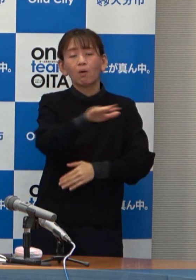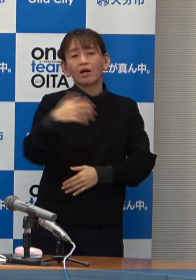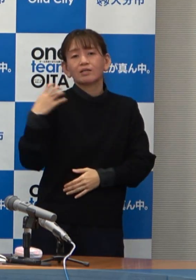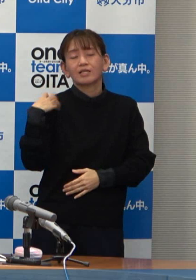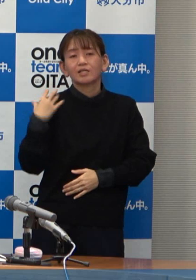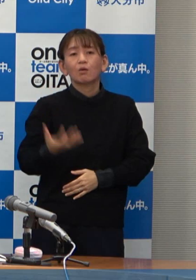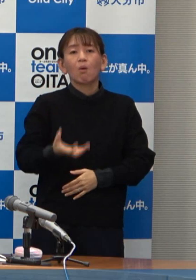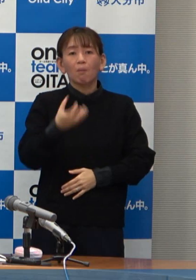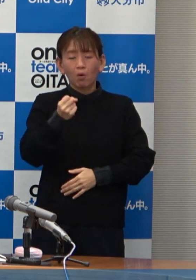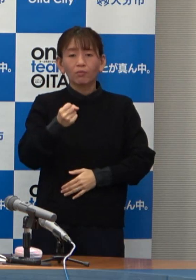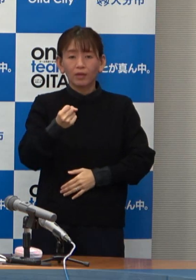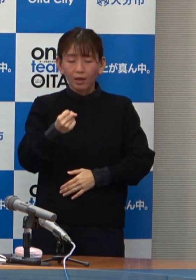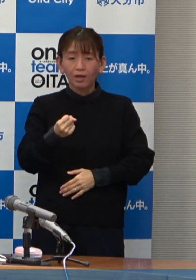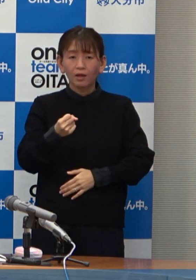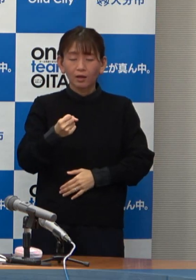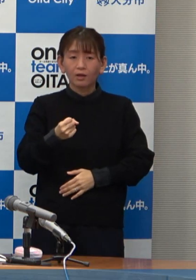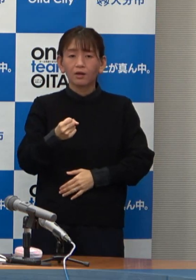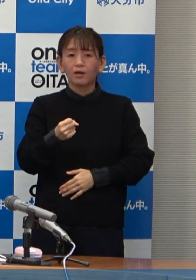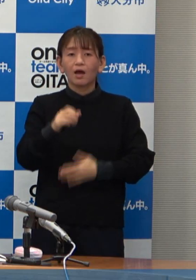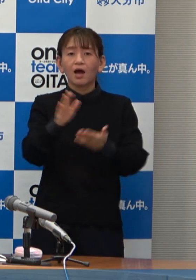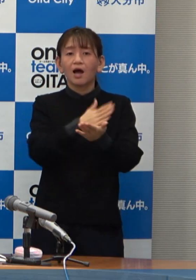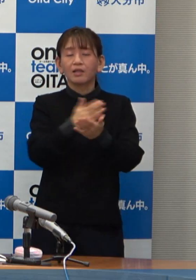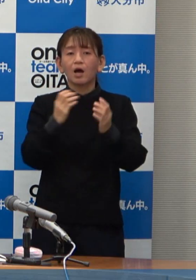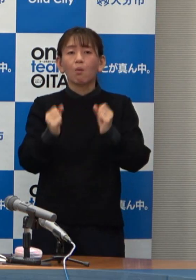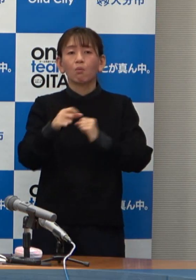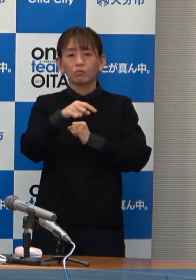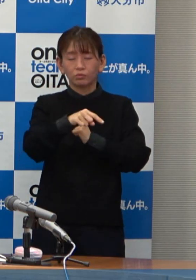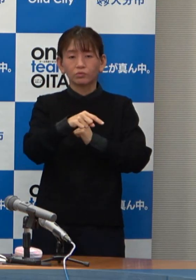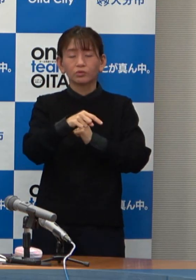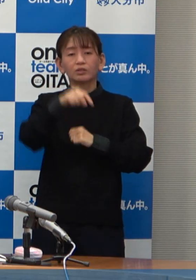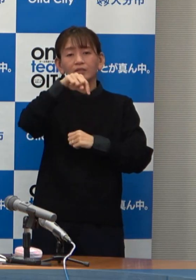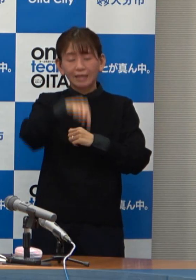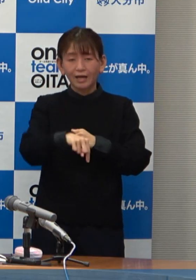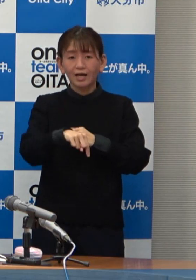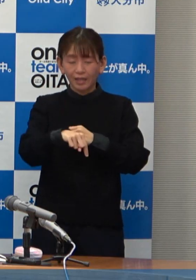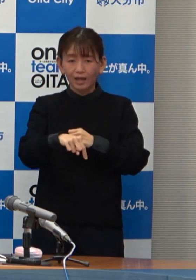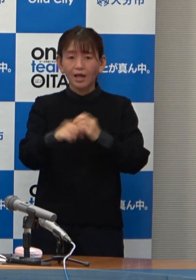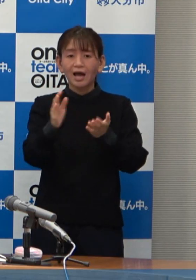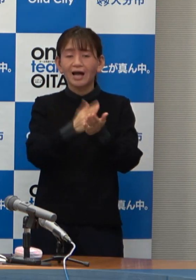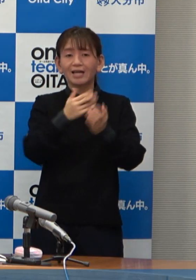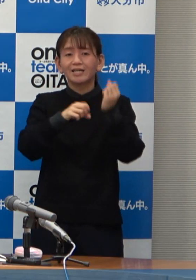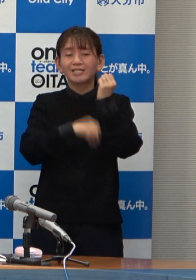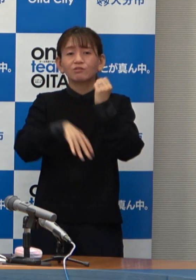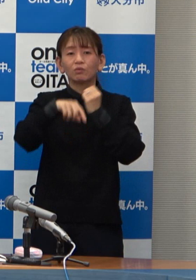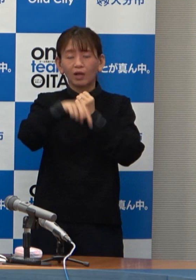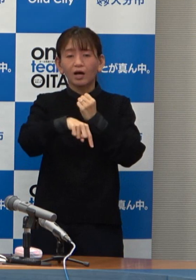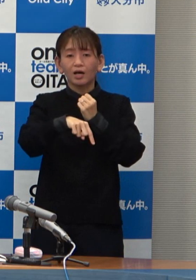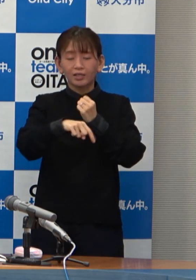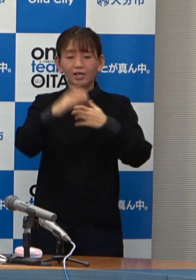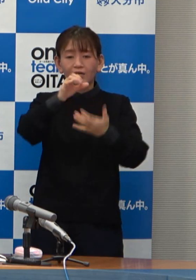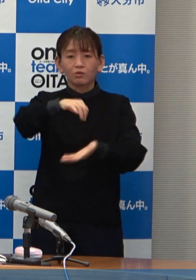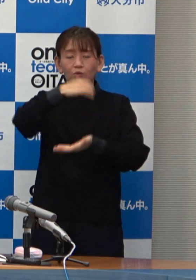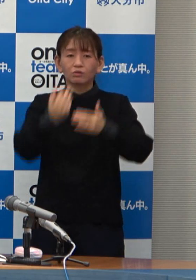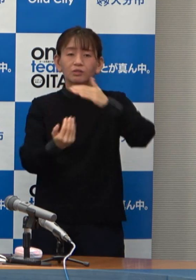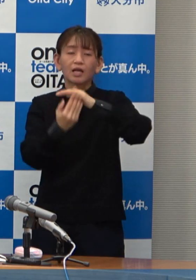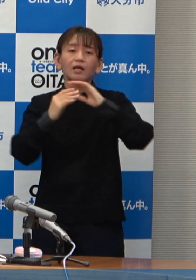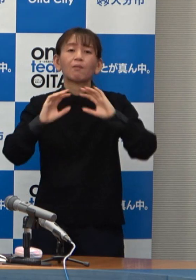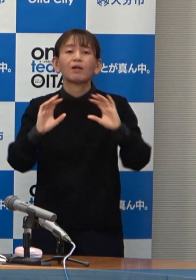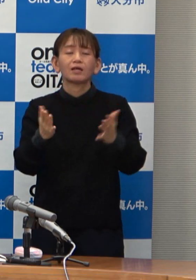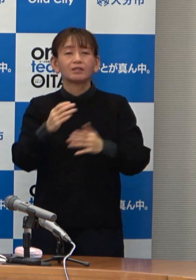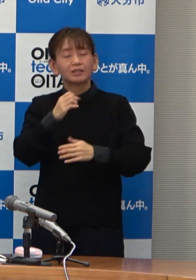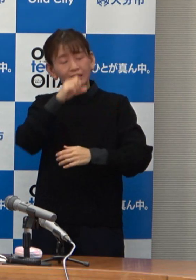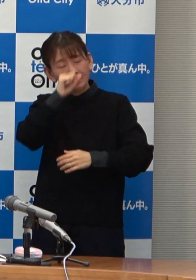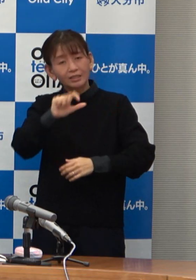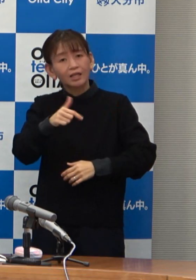する中においては必ずしも所得制限はいらないんではなかろうかという意見に中間オプの段階でまとまったと